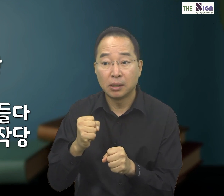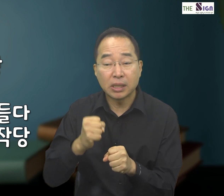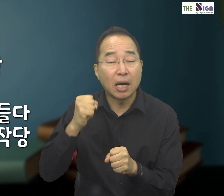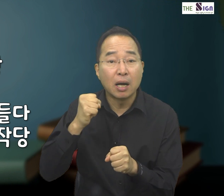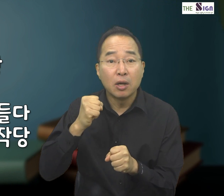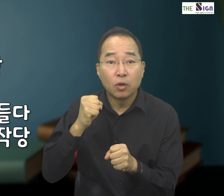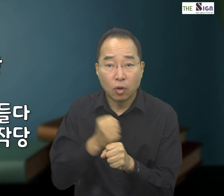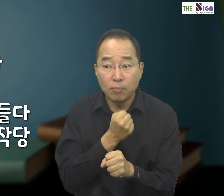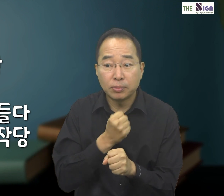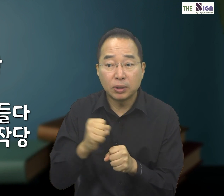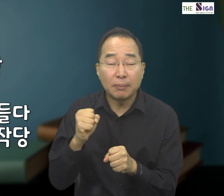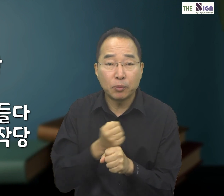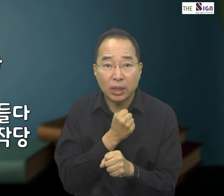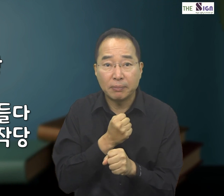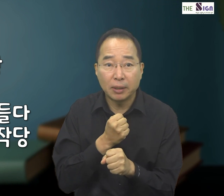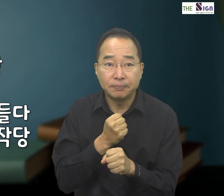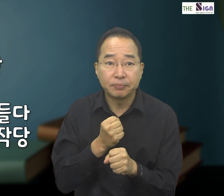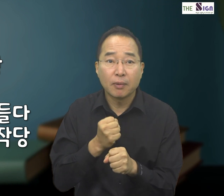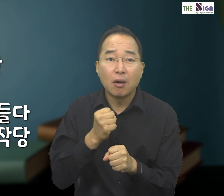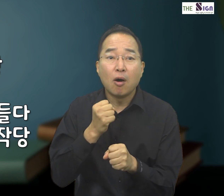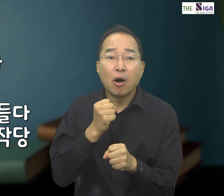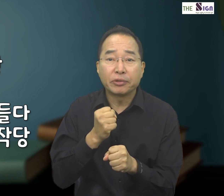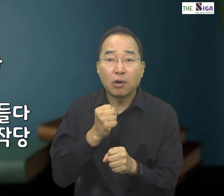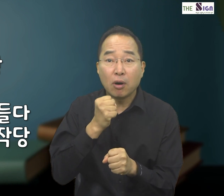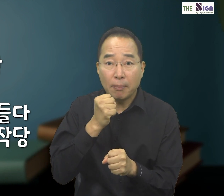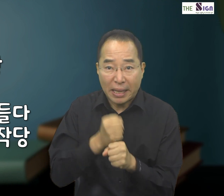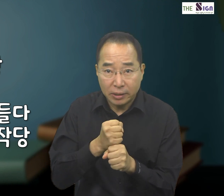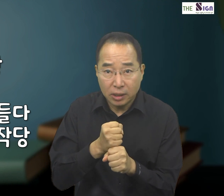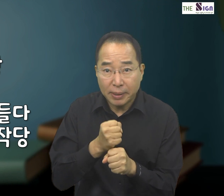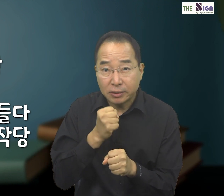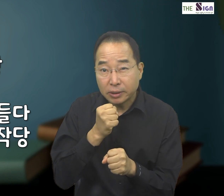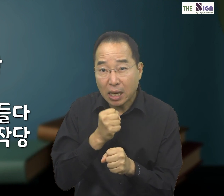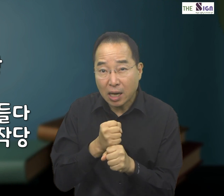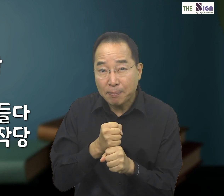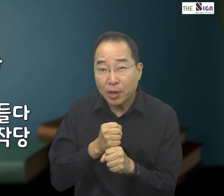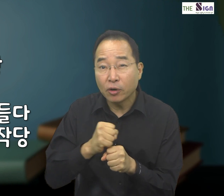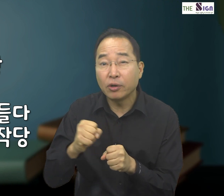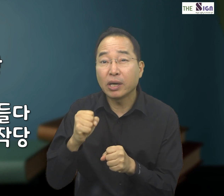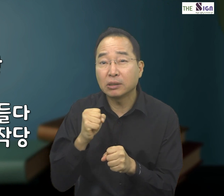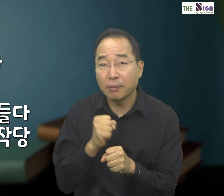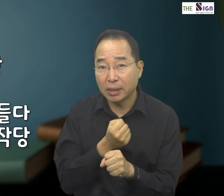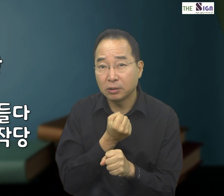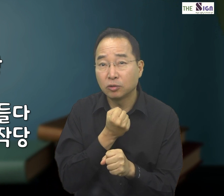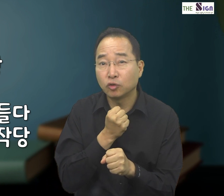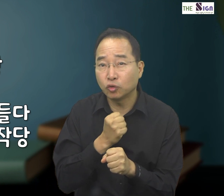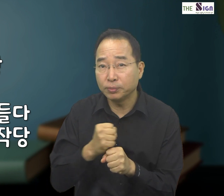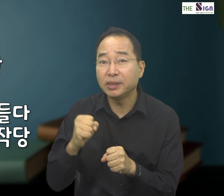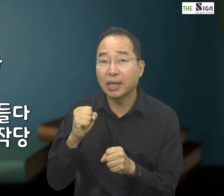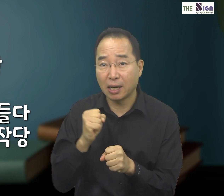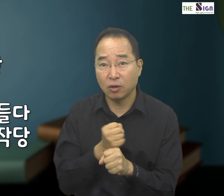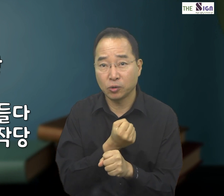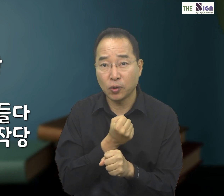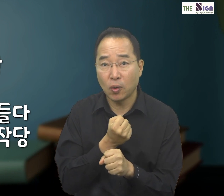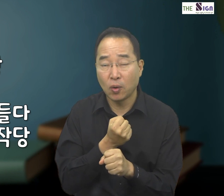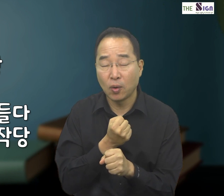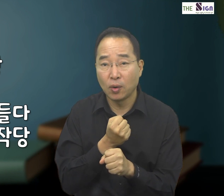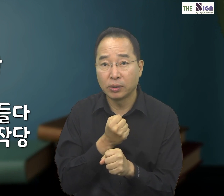자, 이런 부분을 하면 뭐냐면 어떤 걸 만드는데 약간 변형해서 만들고 꾸민다라는 거죠.